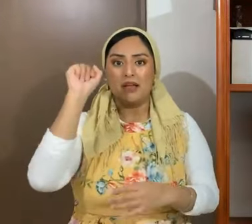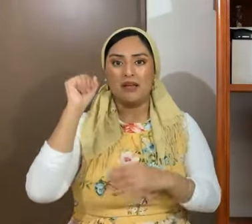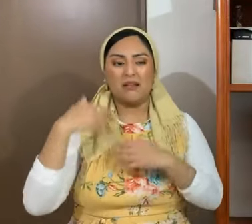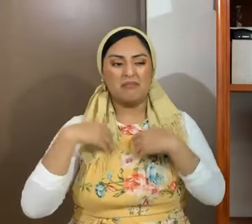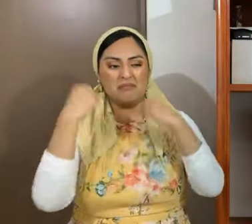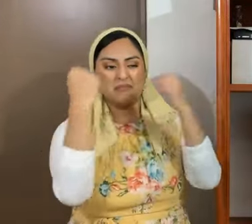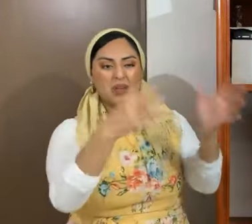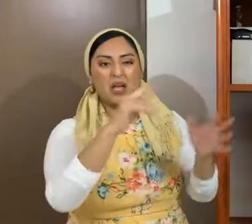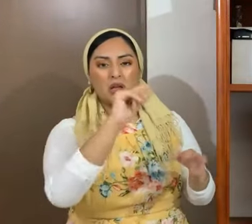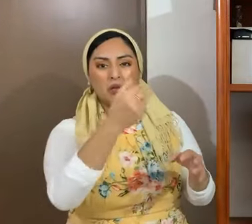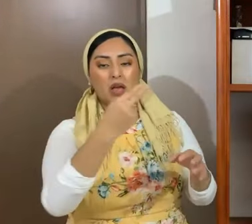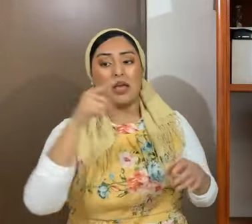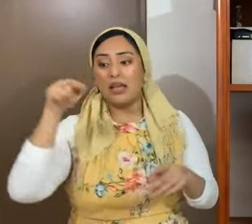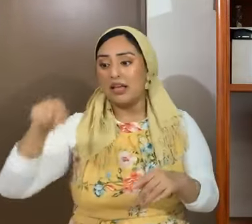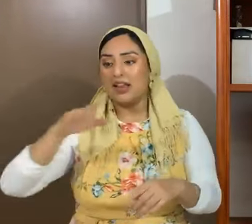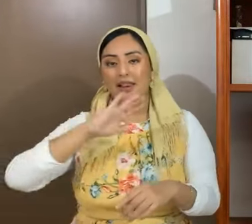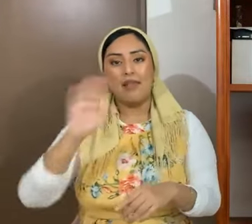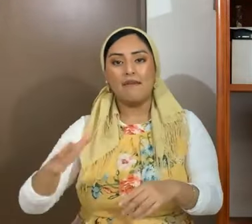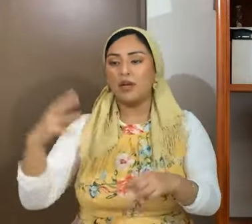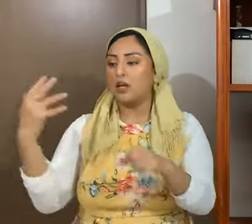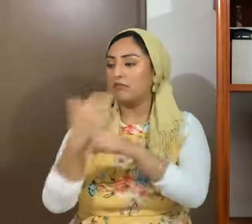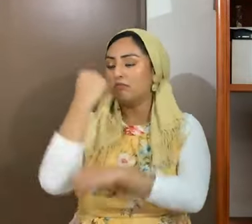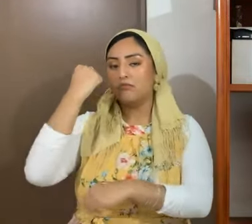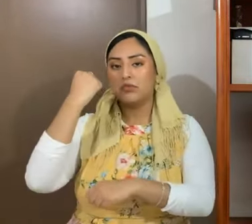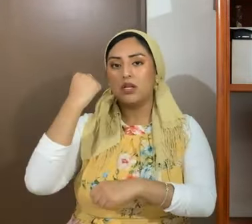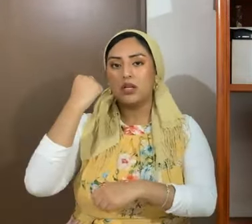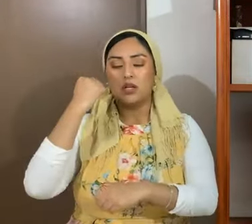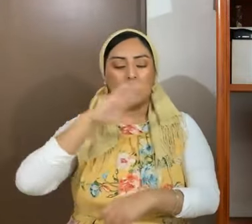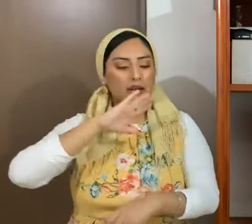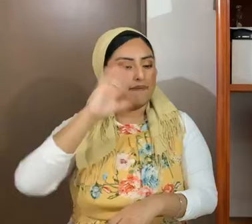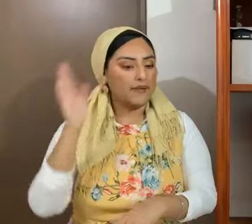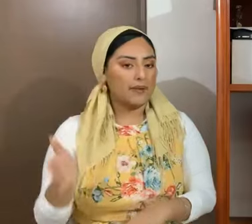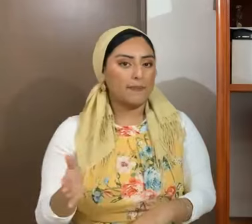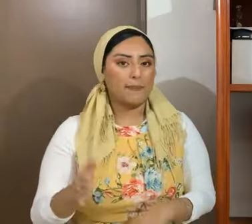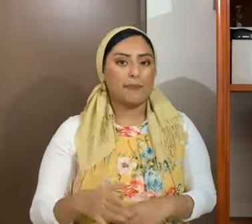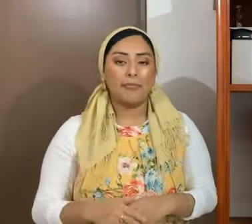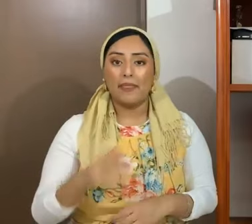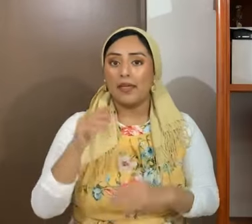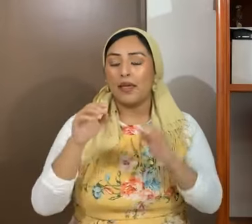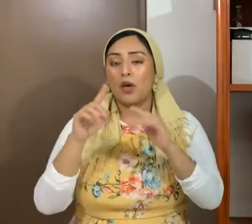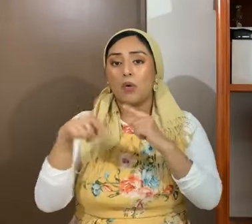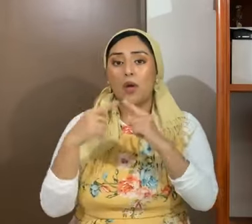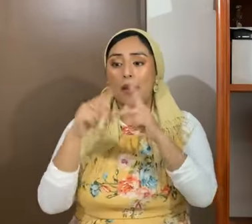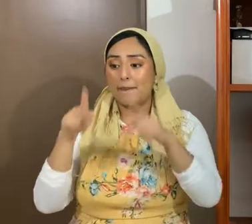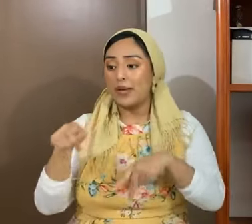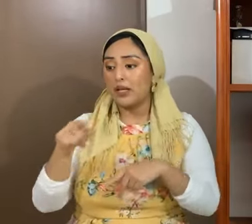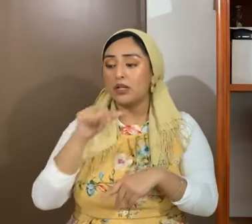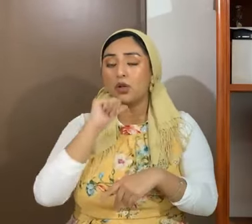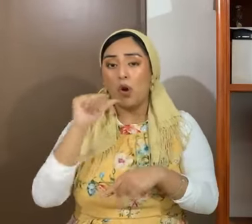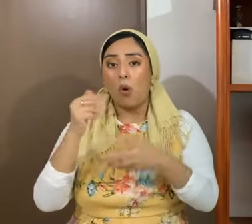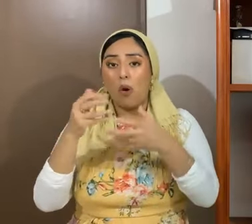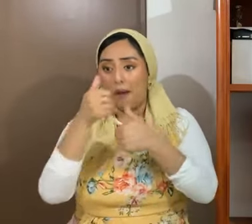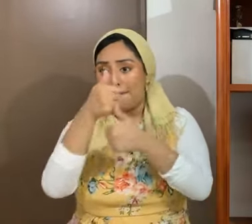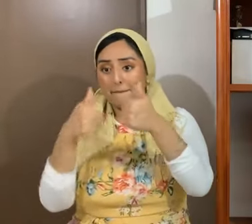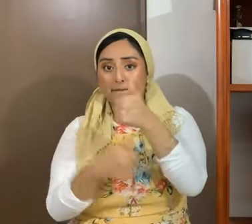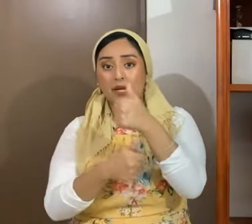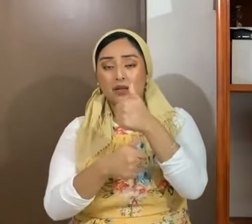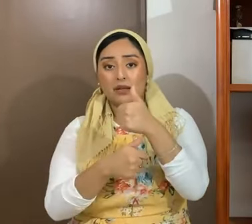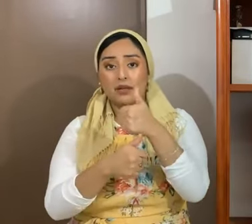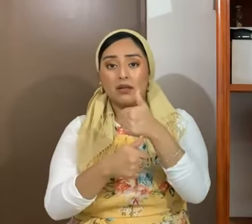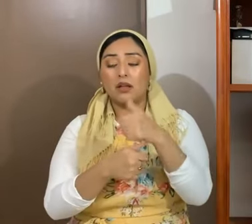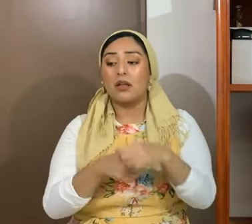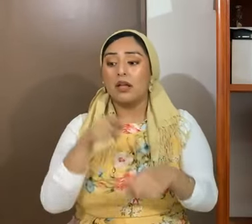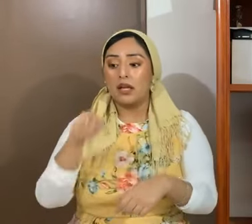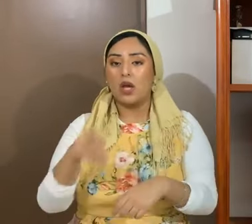Torá, jamás tendrá éxito. Cuando alguien se revela y no quiere sujetarse a una autoridad puesta por